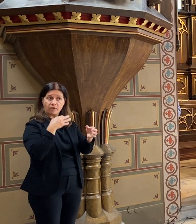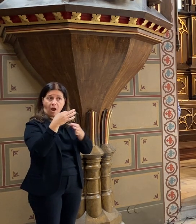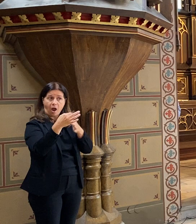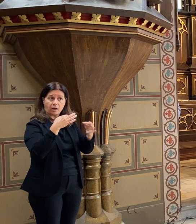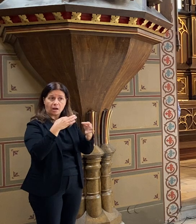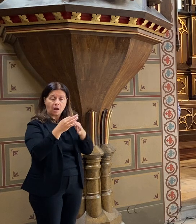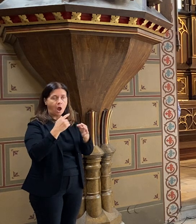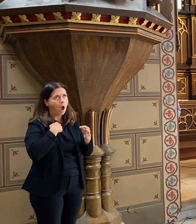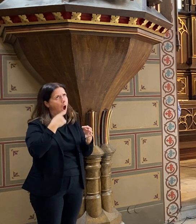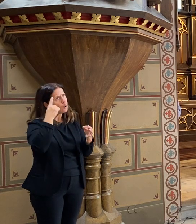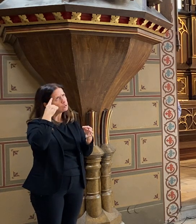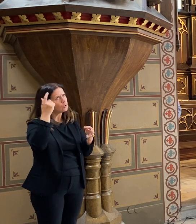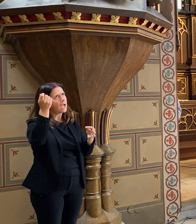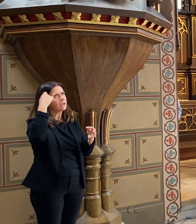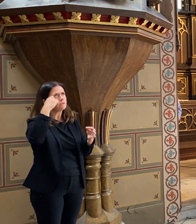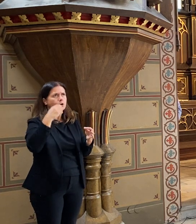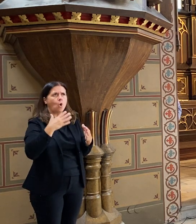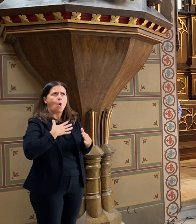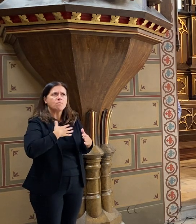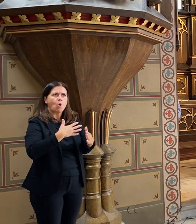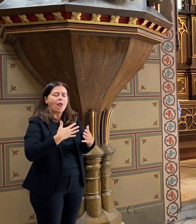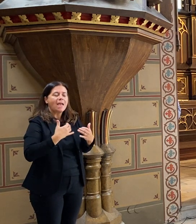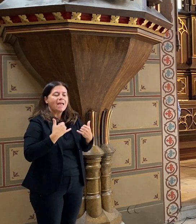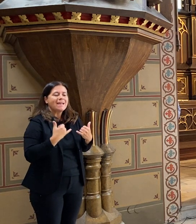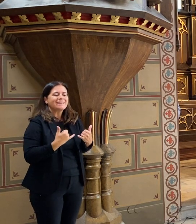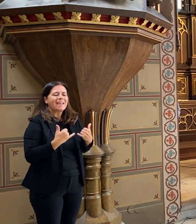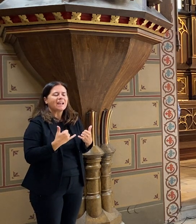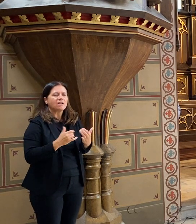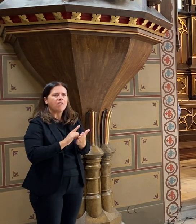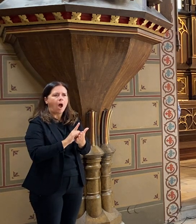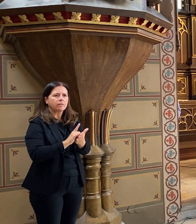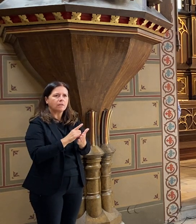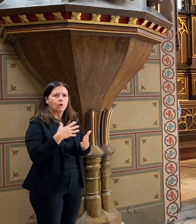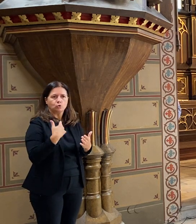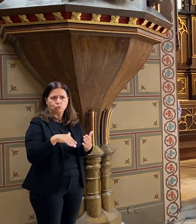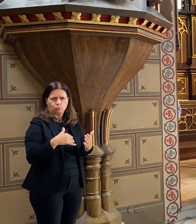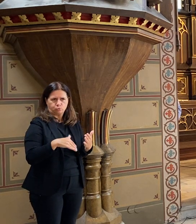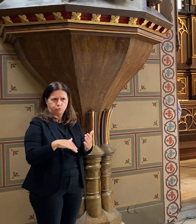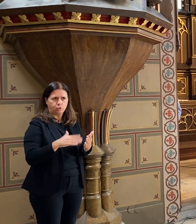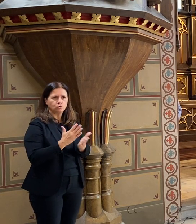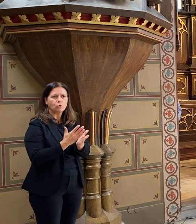den Sinn gekommen, obwohl ich die Gegenwart schon wirklich herausfordernd genug finde.